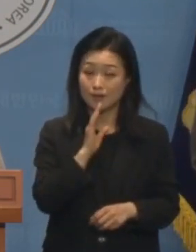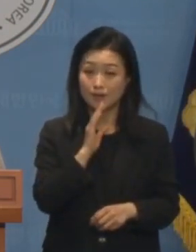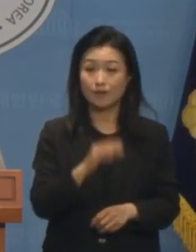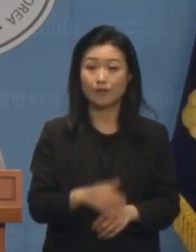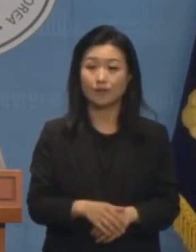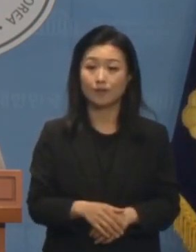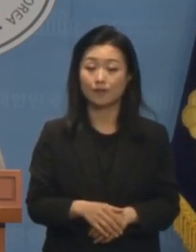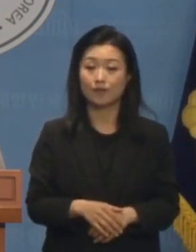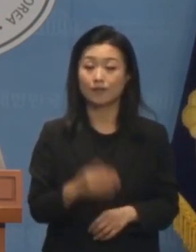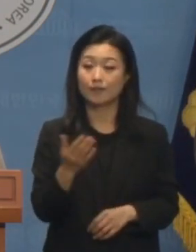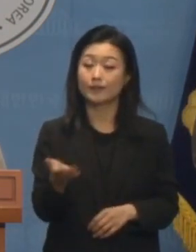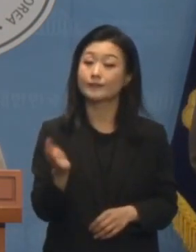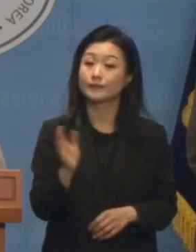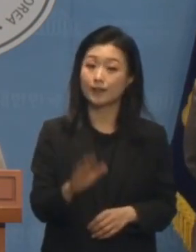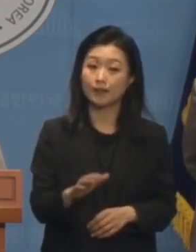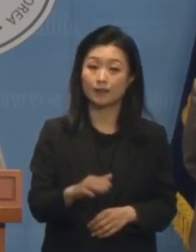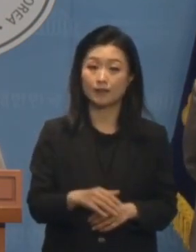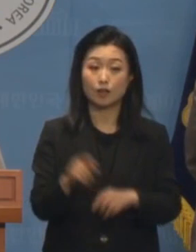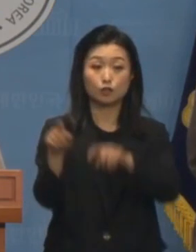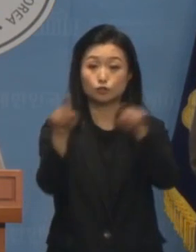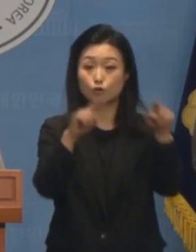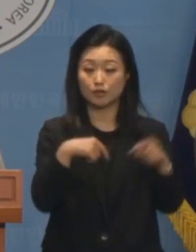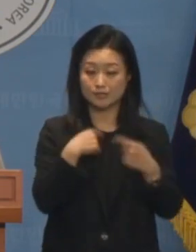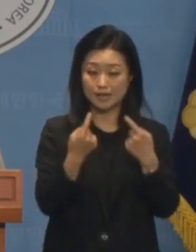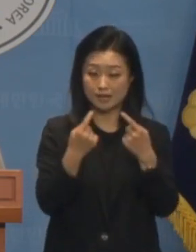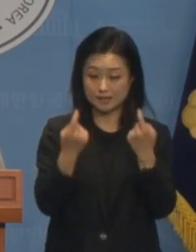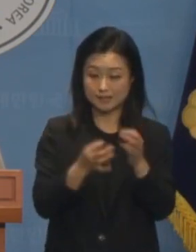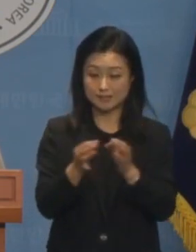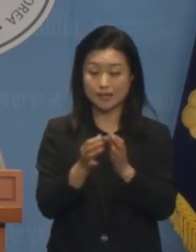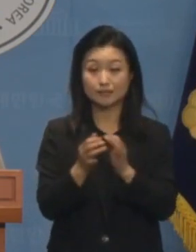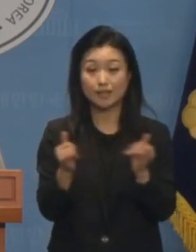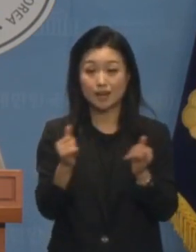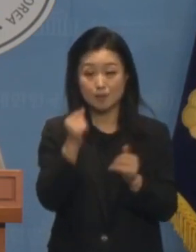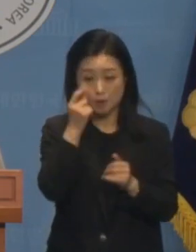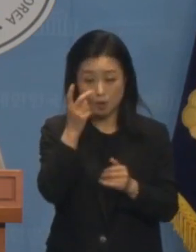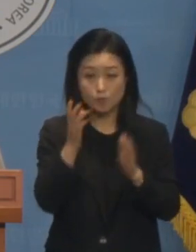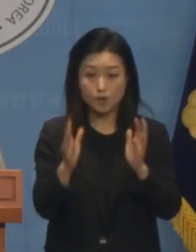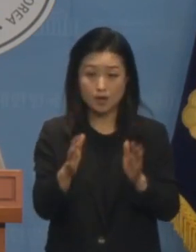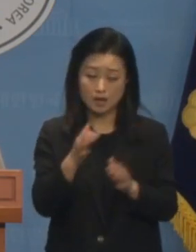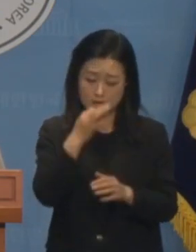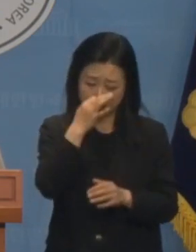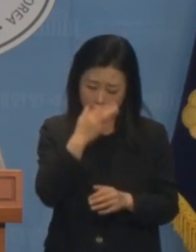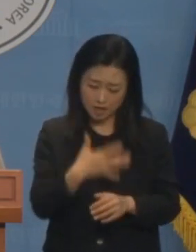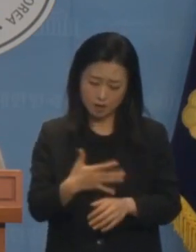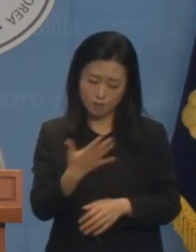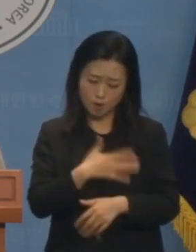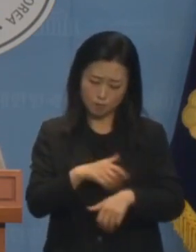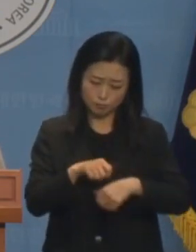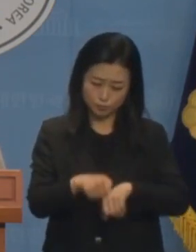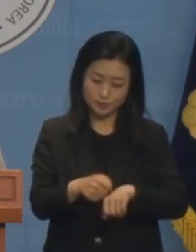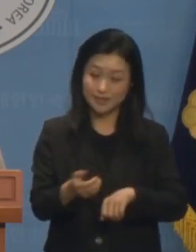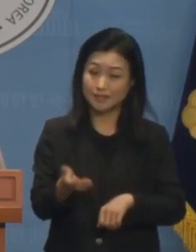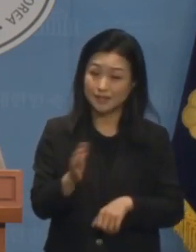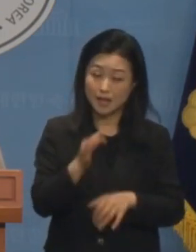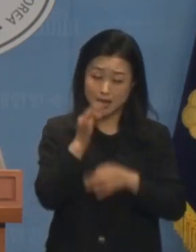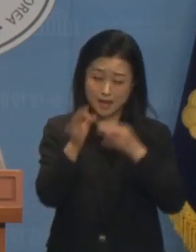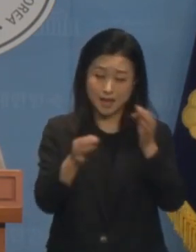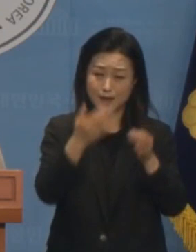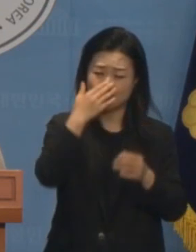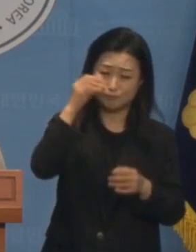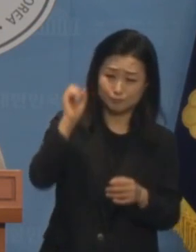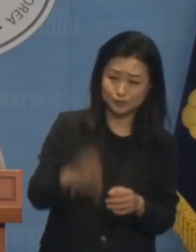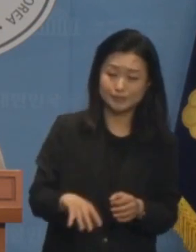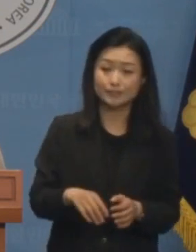나와 있는데 전국의 자영업자들의 몇 개월 동안 힘듦을 외치고 있는데 이 외침은 아무것도